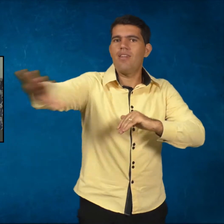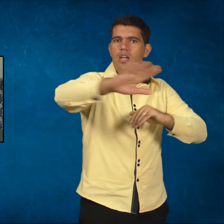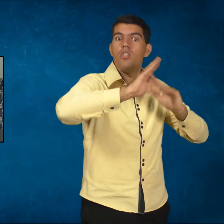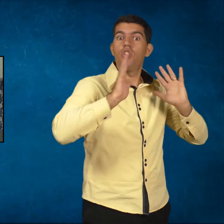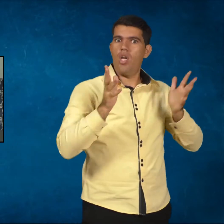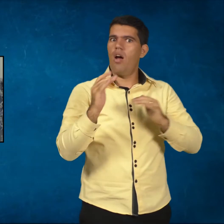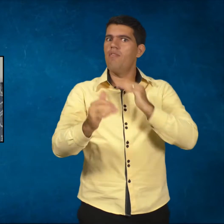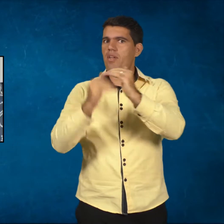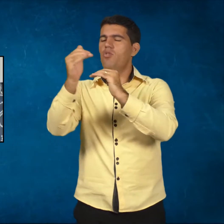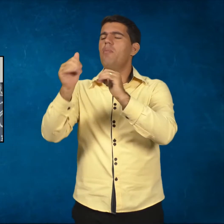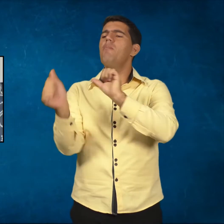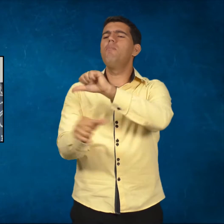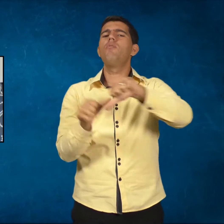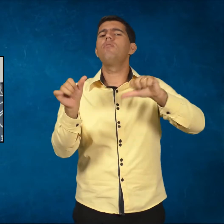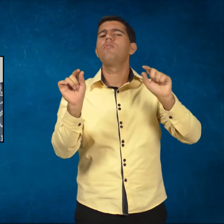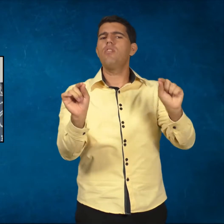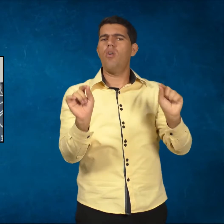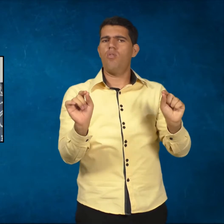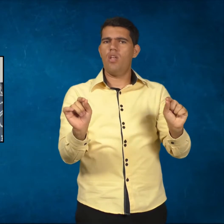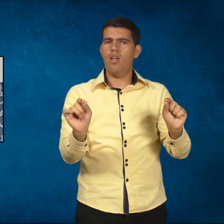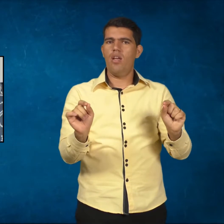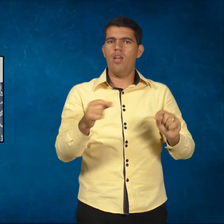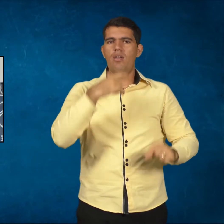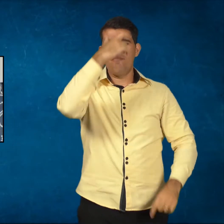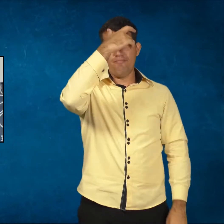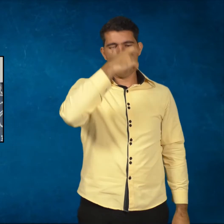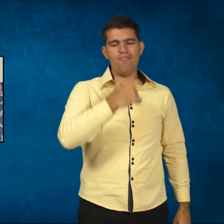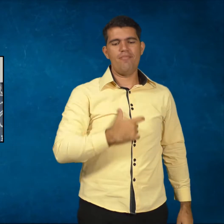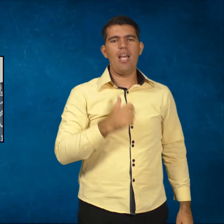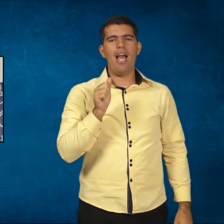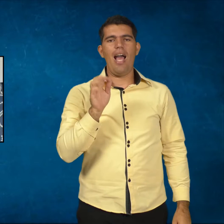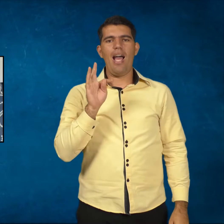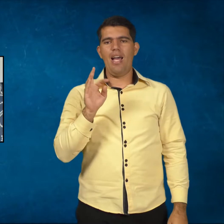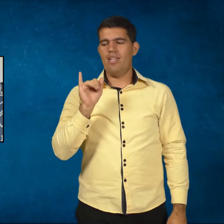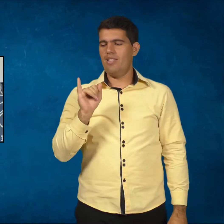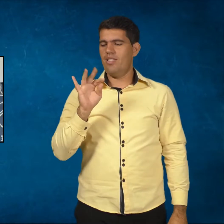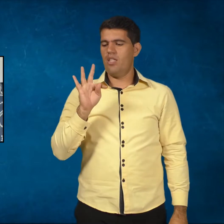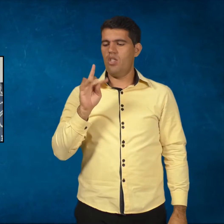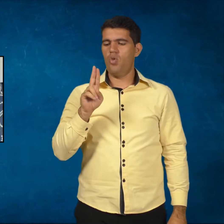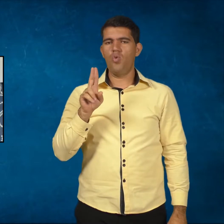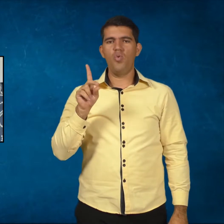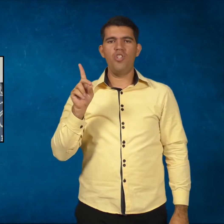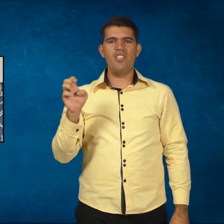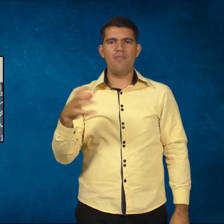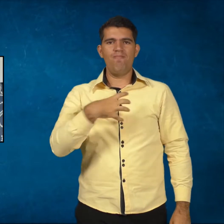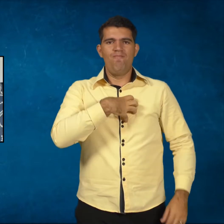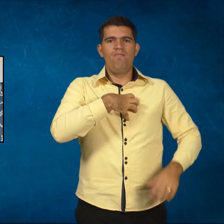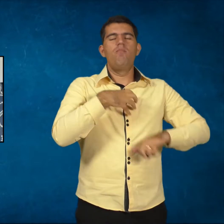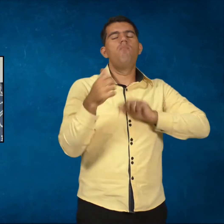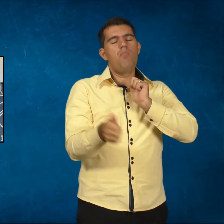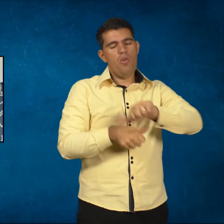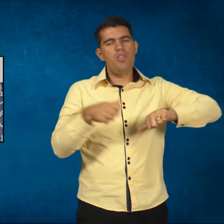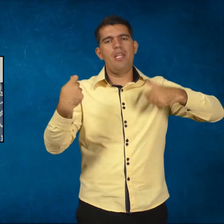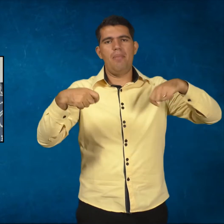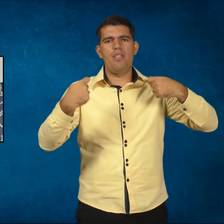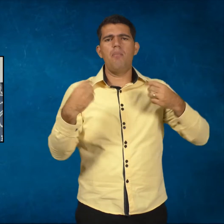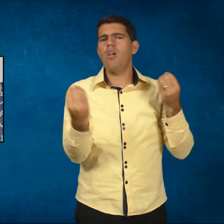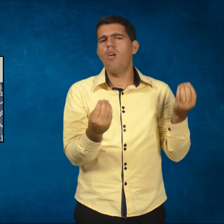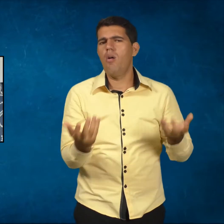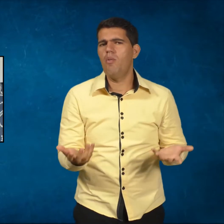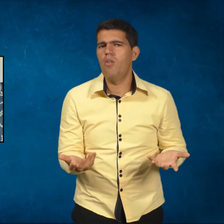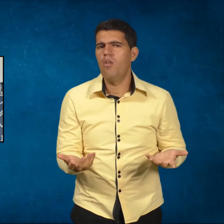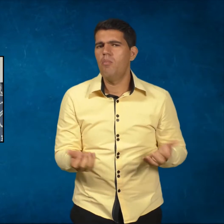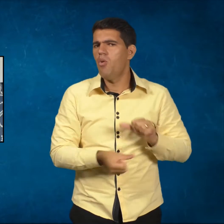que precisa mudar? A barreira atitudinal é um item que a gente precisa mudar. E como que eu mudo a barreira